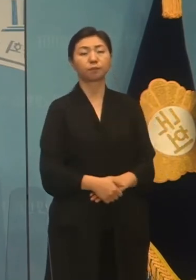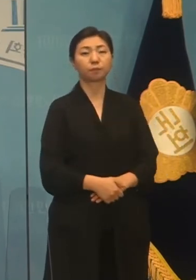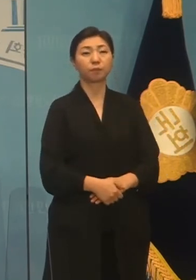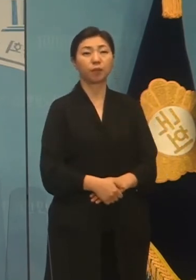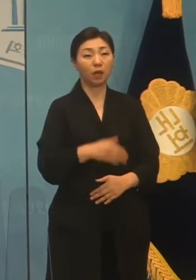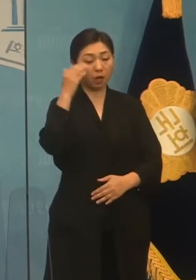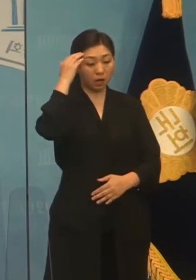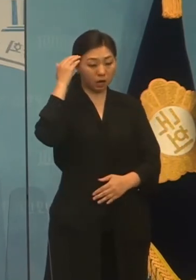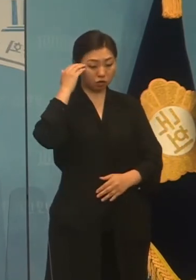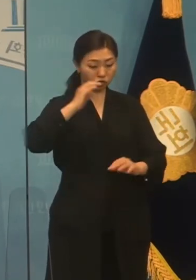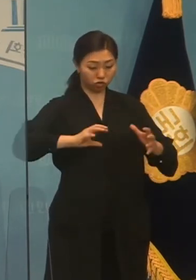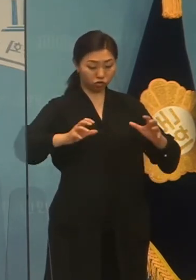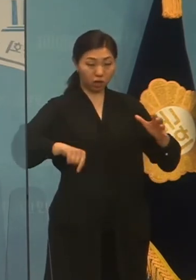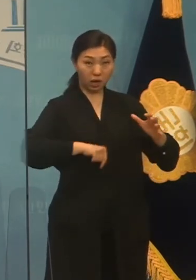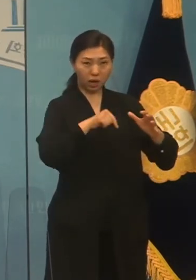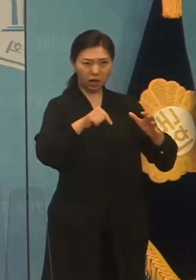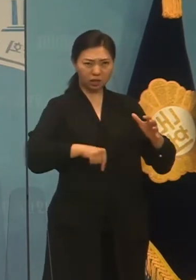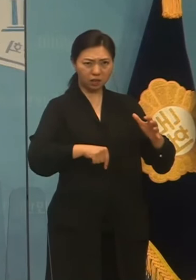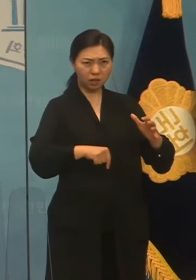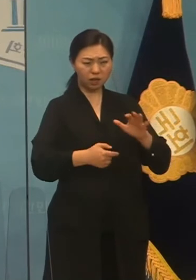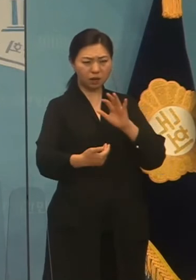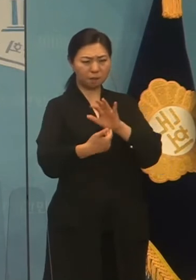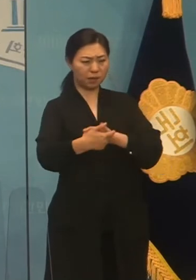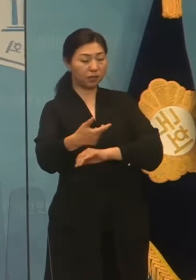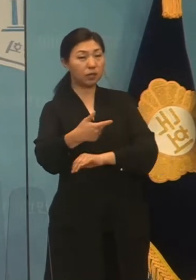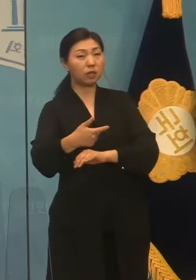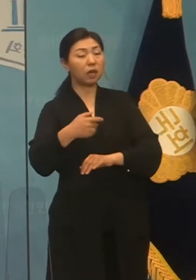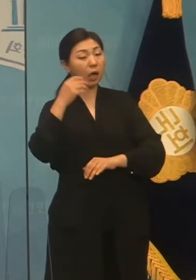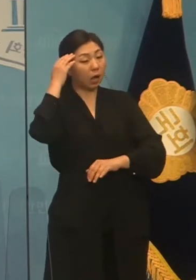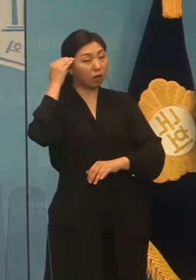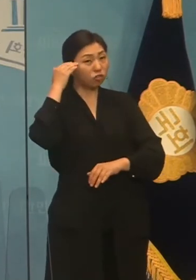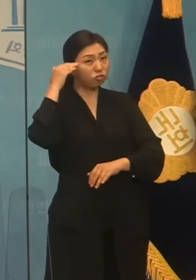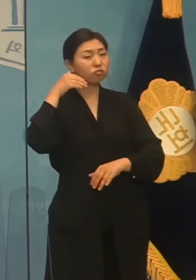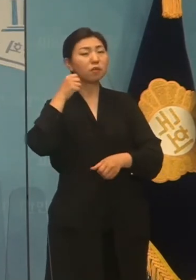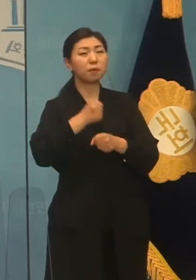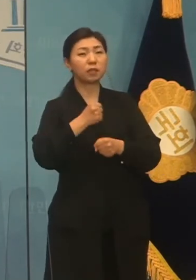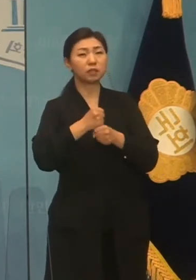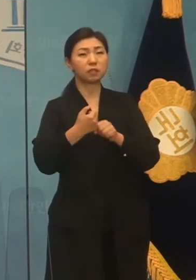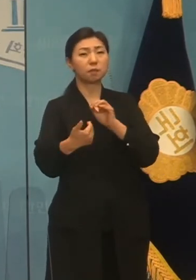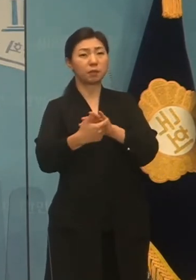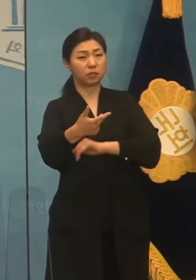백신 생산도 목전에 두고 있습니다.